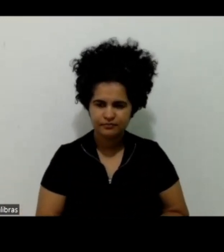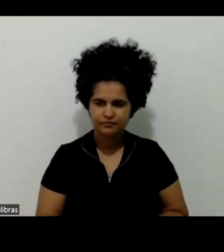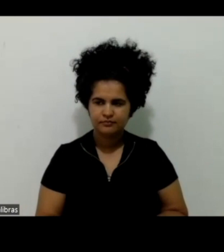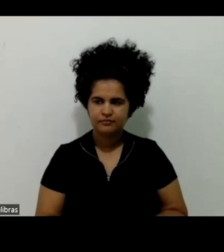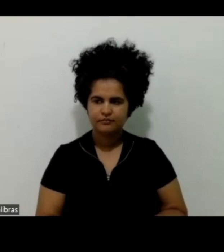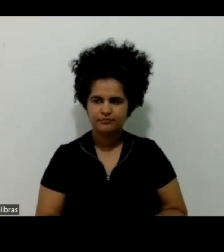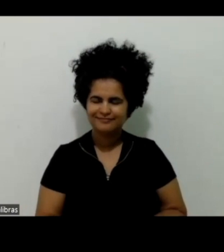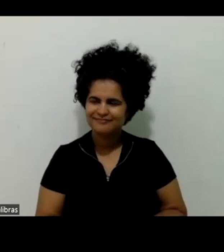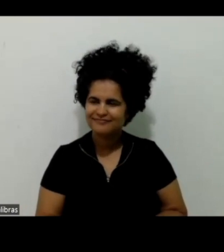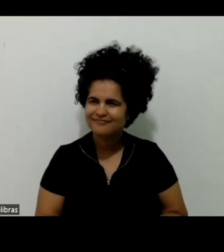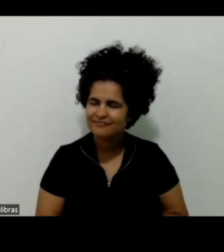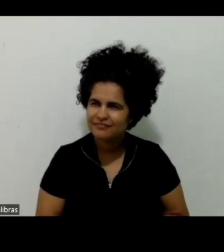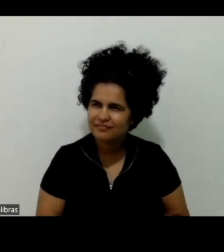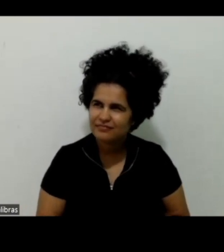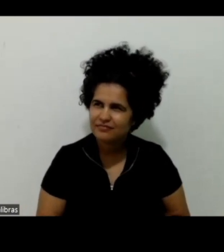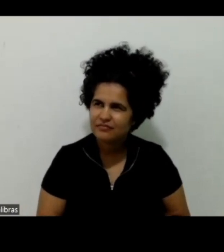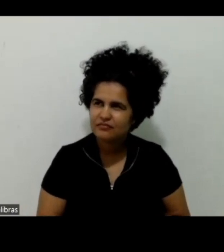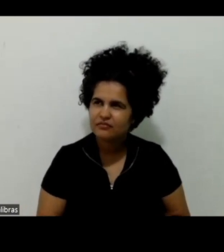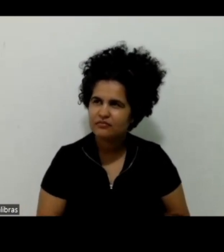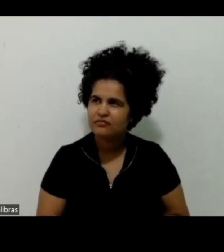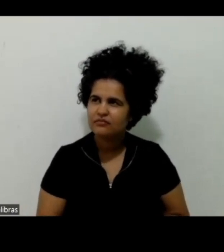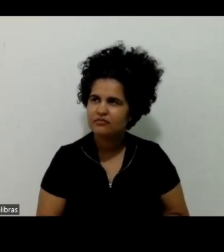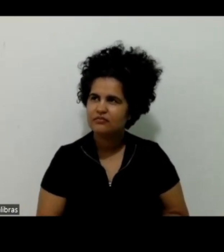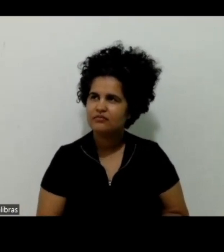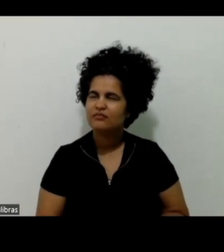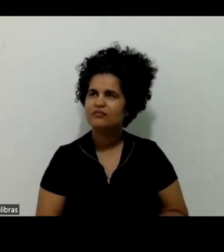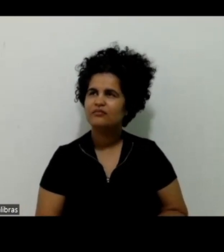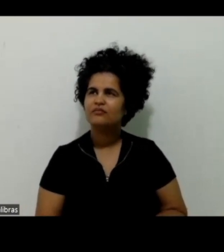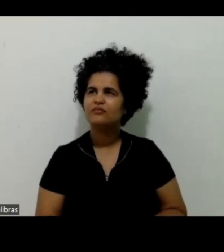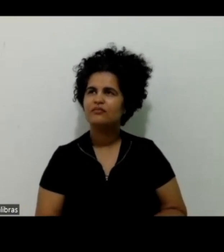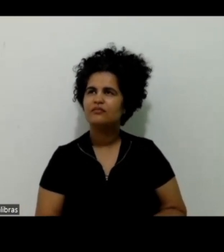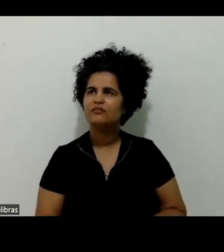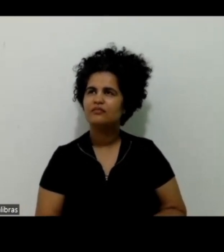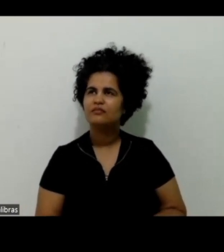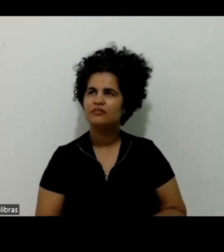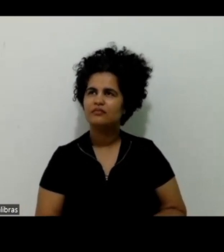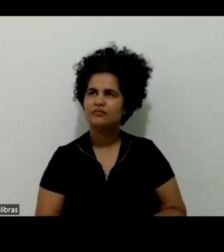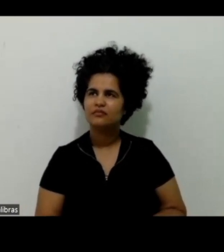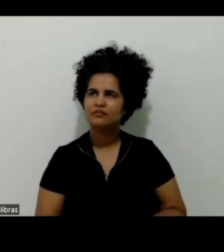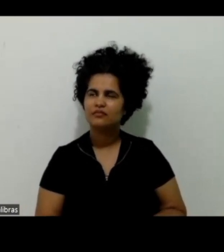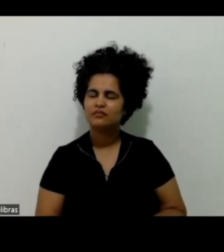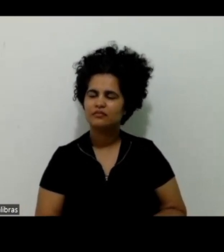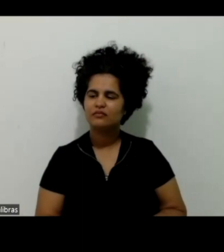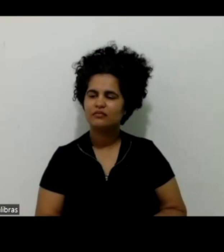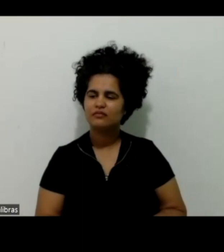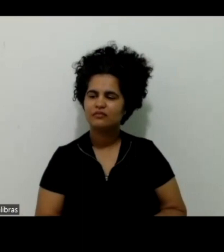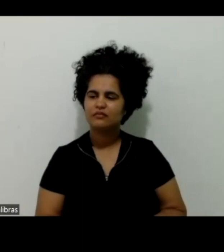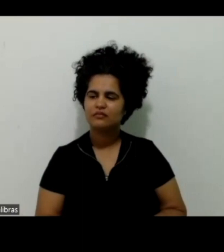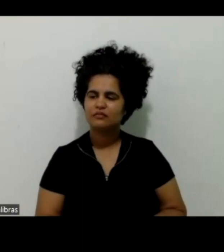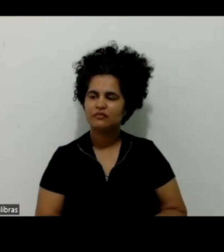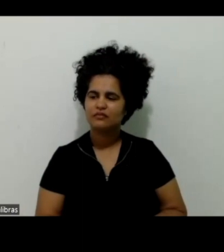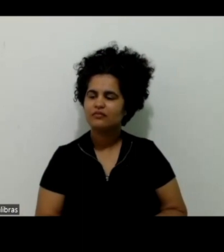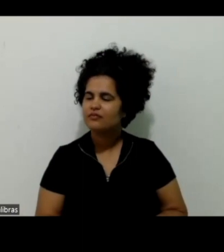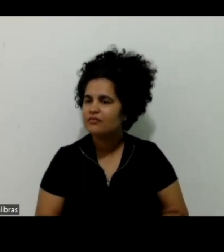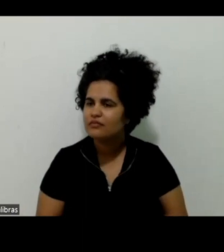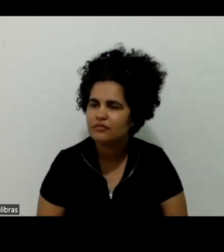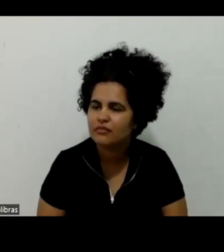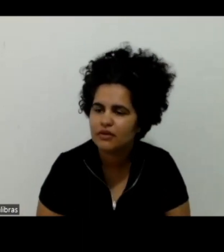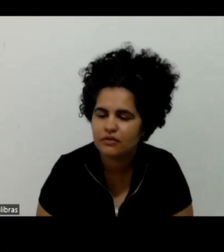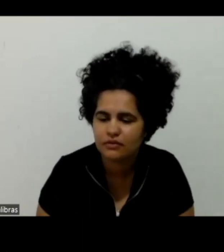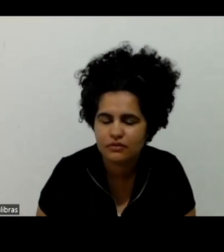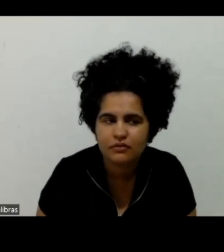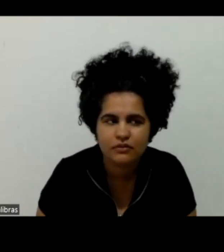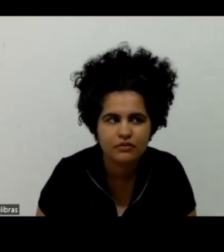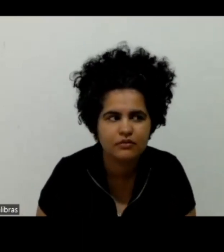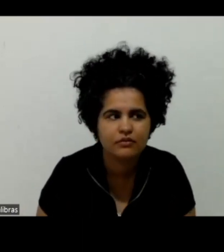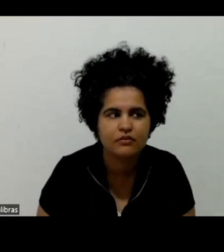de um poema do Jamu Minka, né, trazendo essa dimensão da raça e da classe, né, que